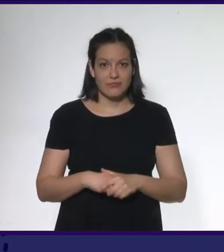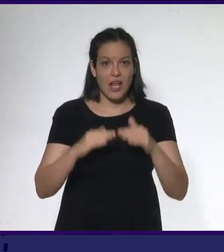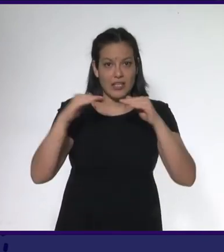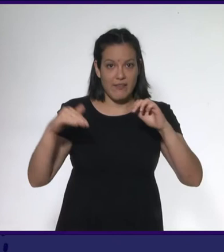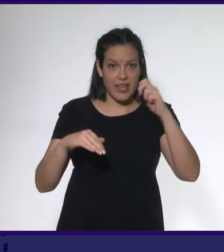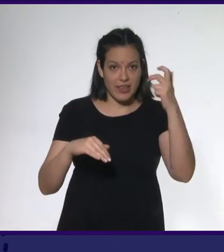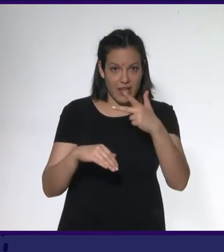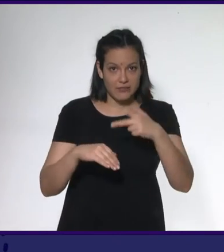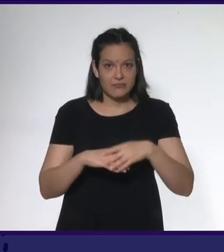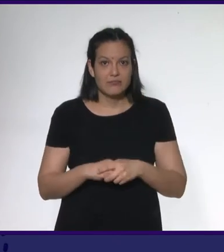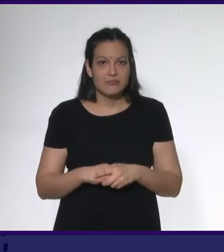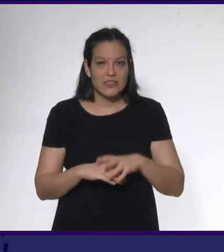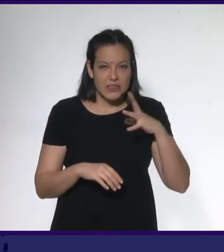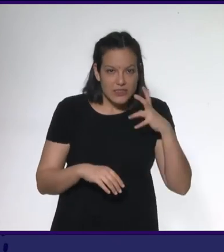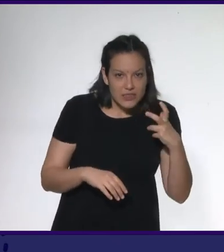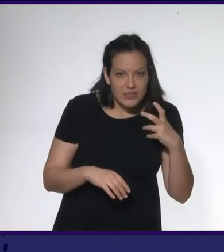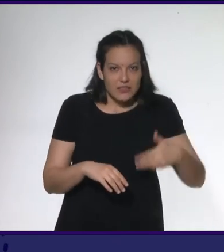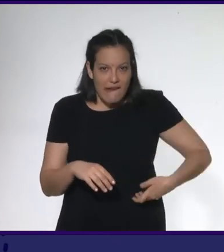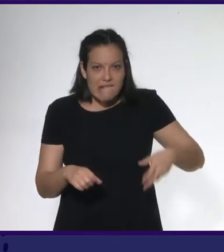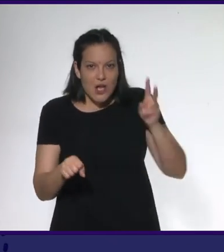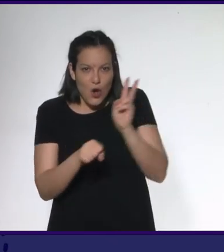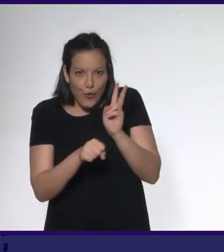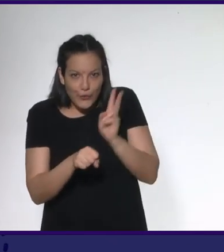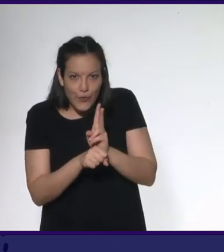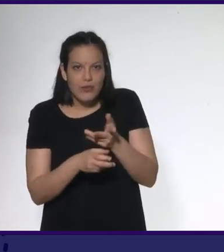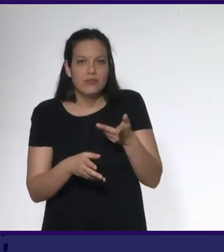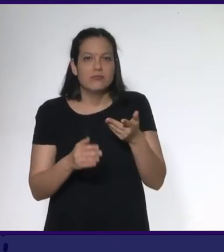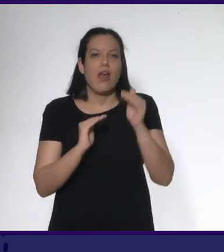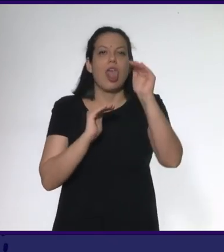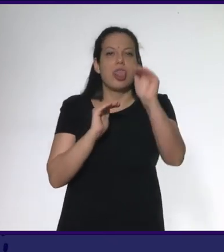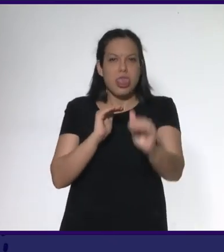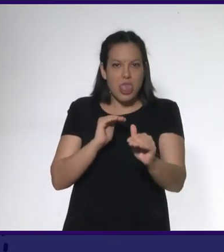Celos, control, descalificación,